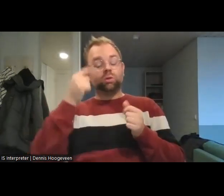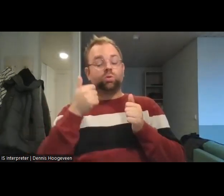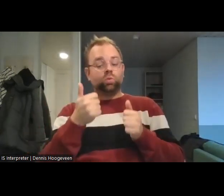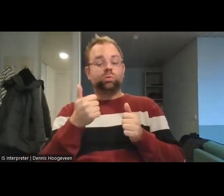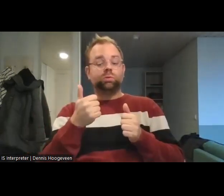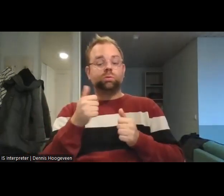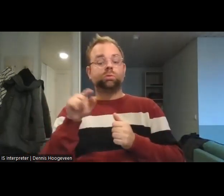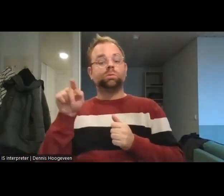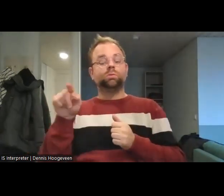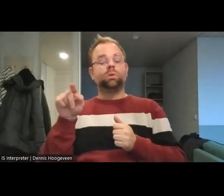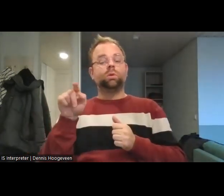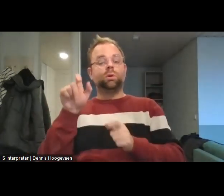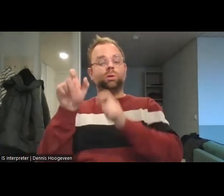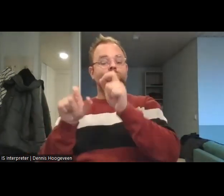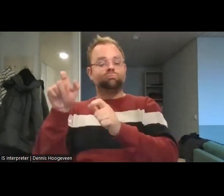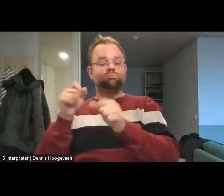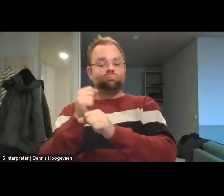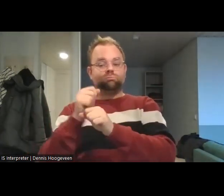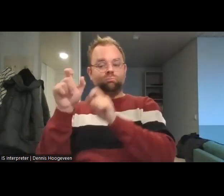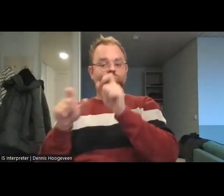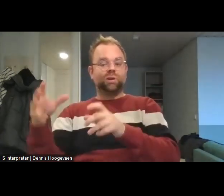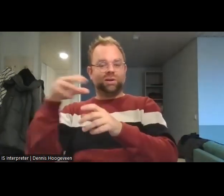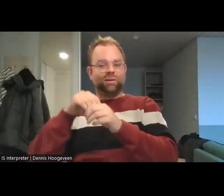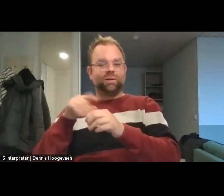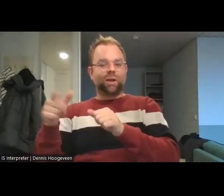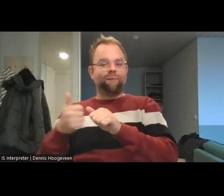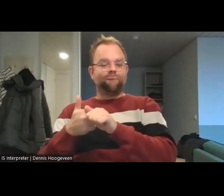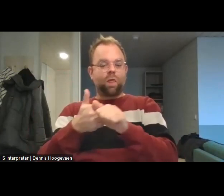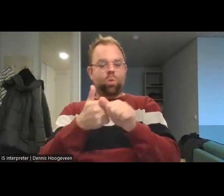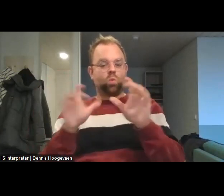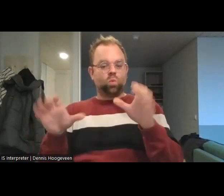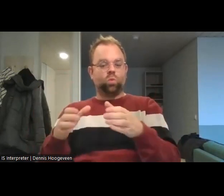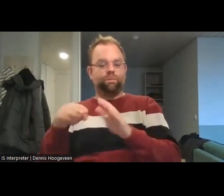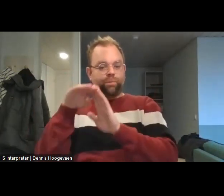de programmes de partenaires par boursier.